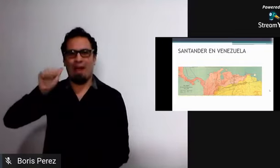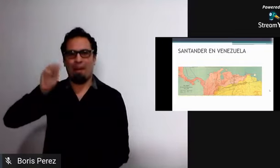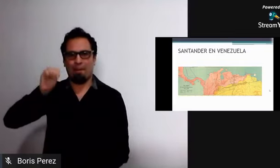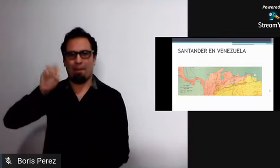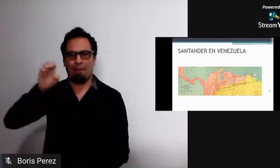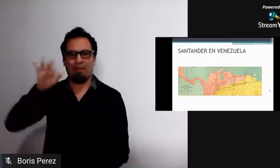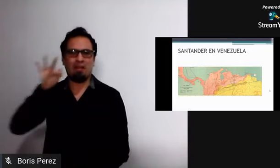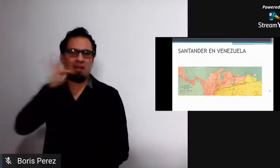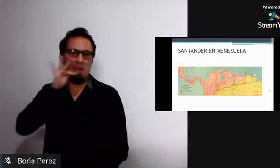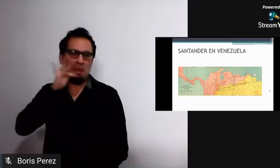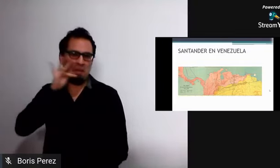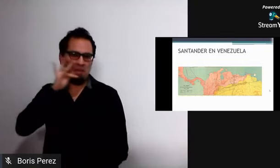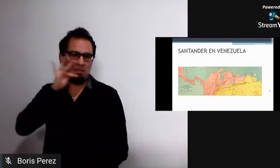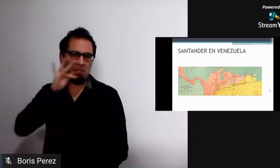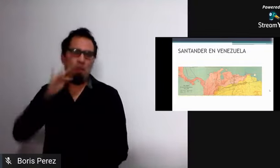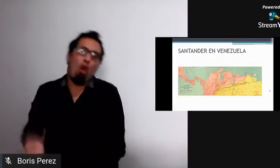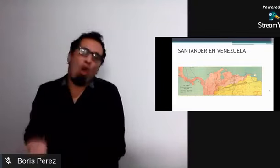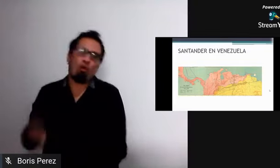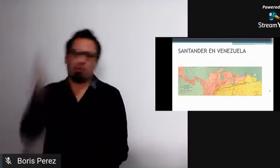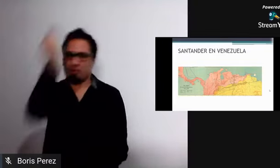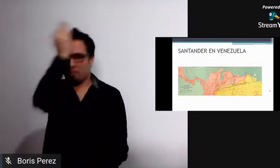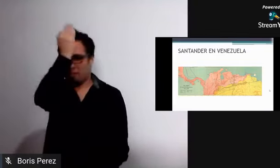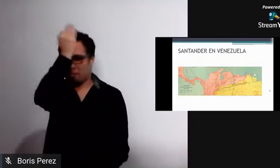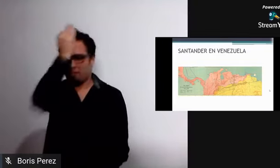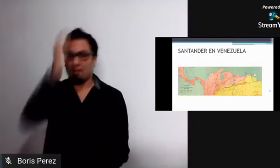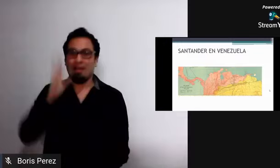comunicaciones con Simón Bolívar.